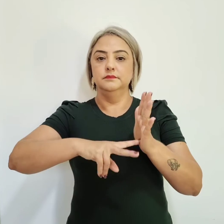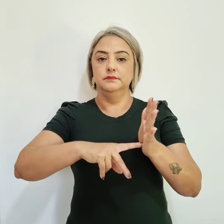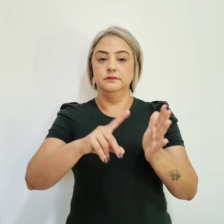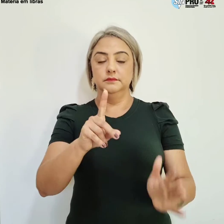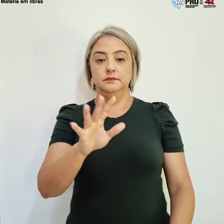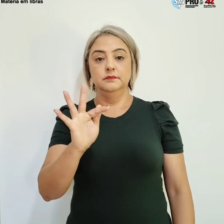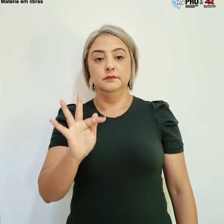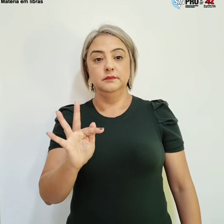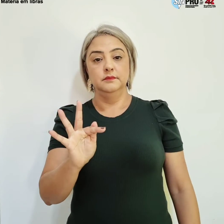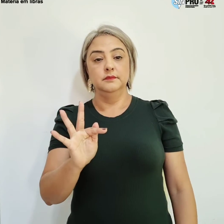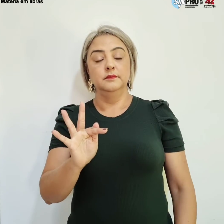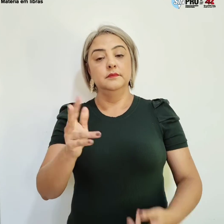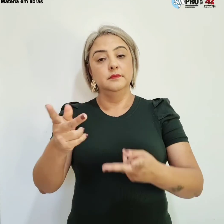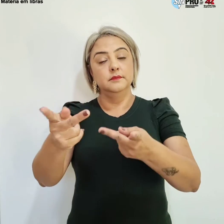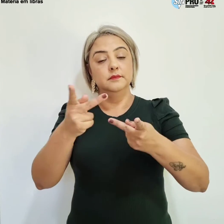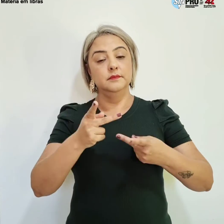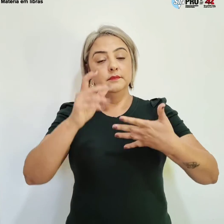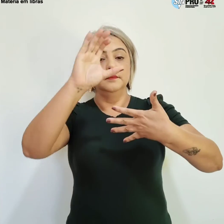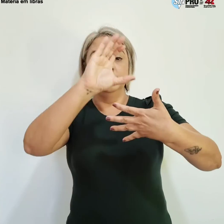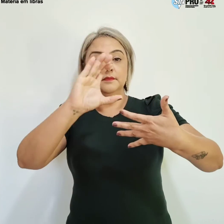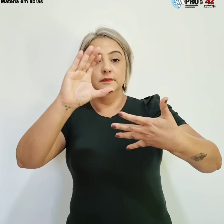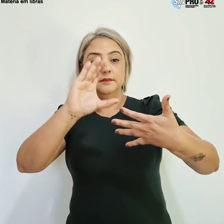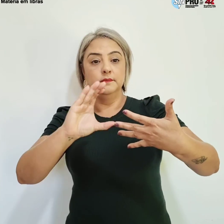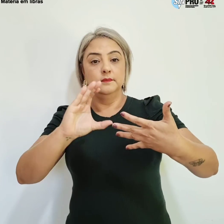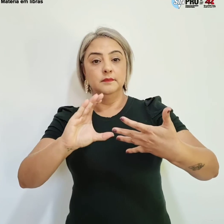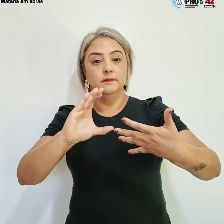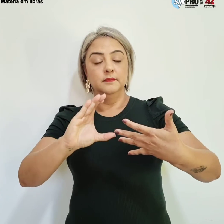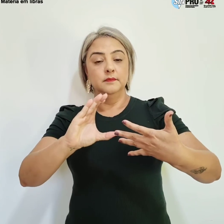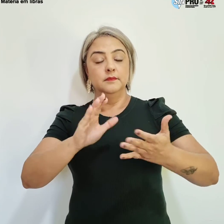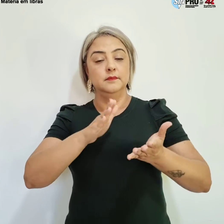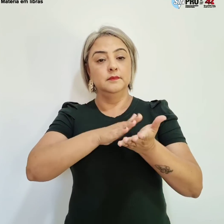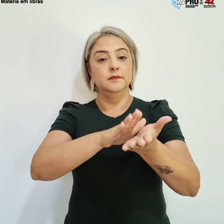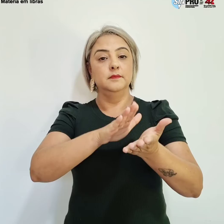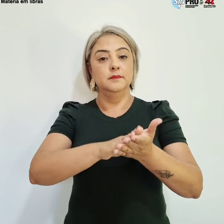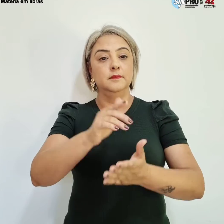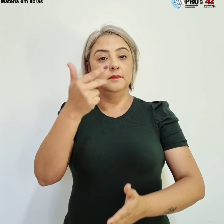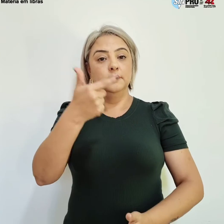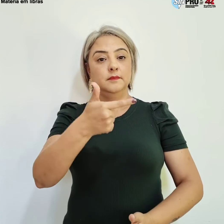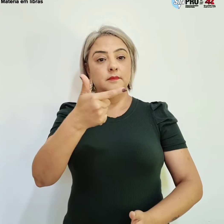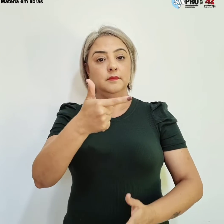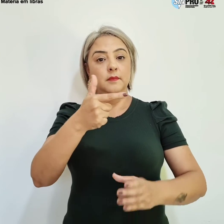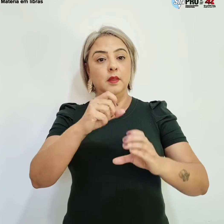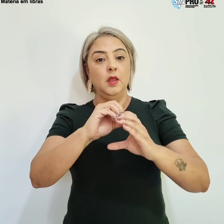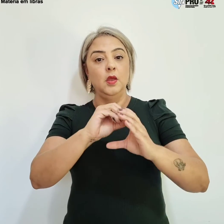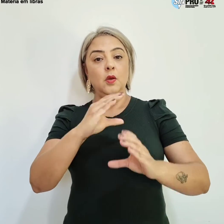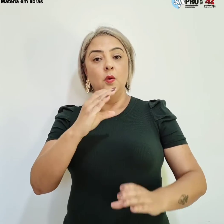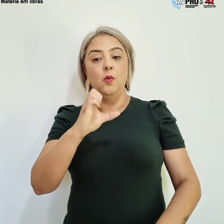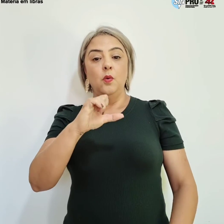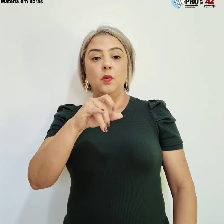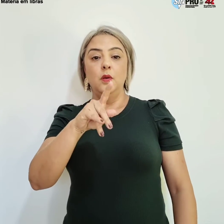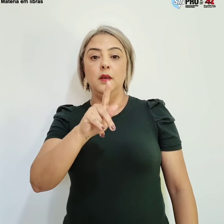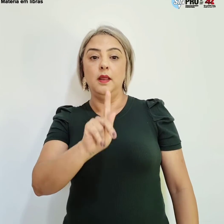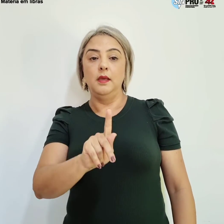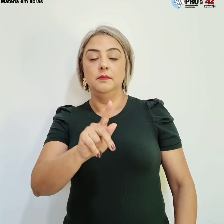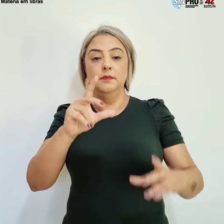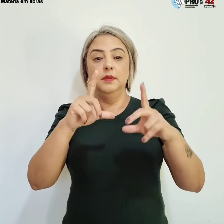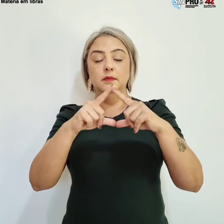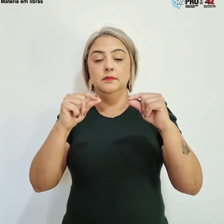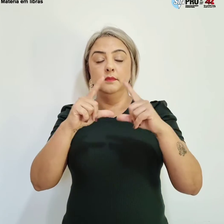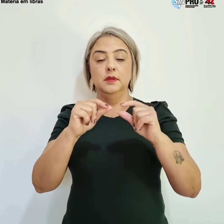Simpro-DF convida a categoria para o lançamento da segunda Conap distrital. O Simpro-DF